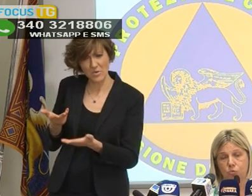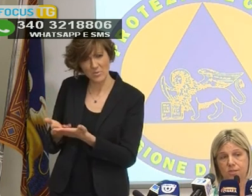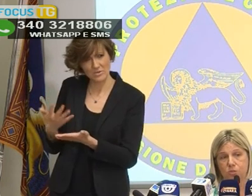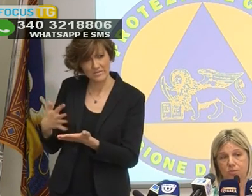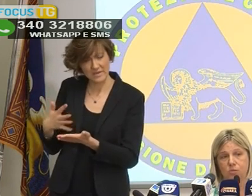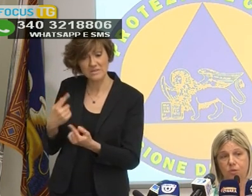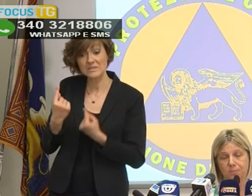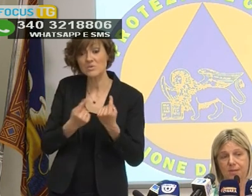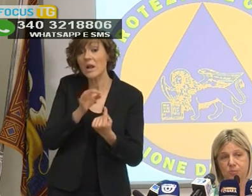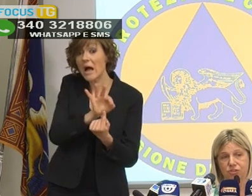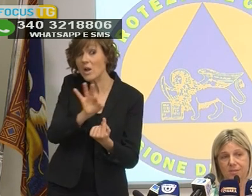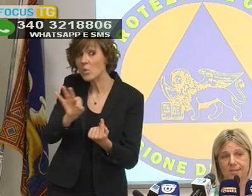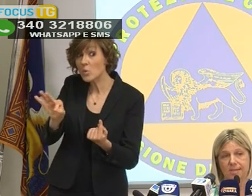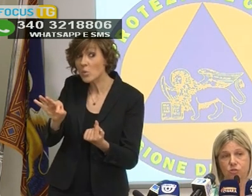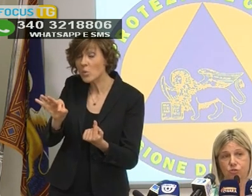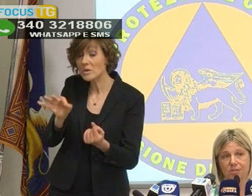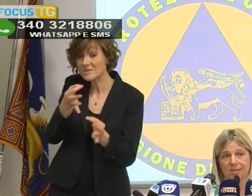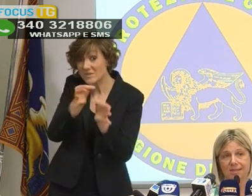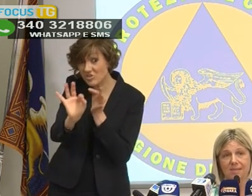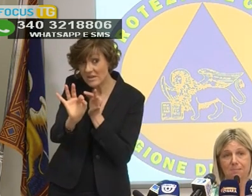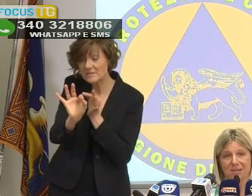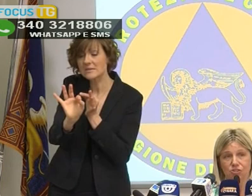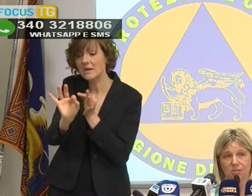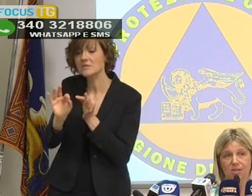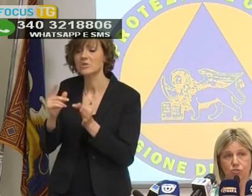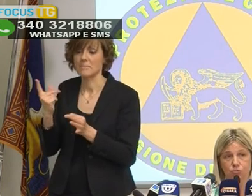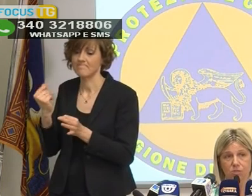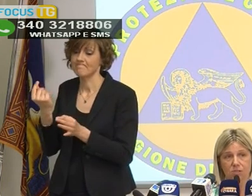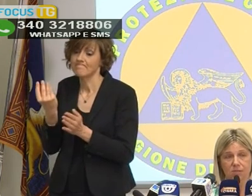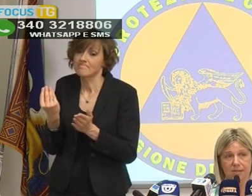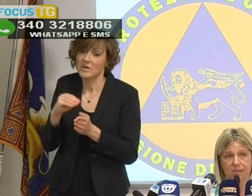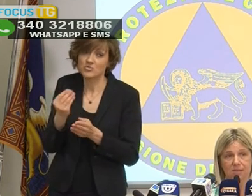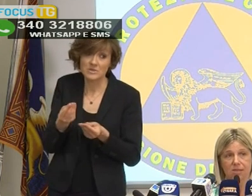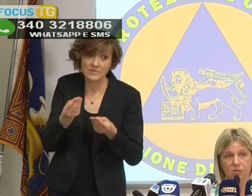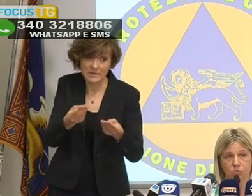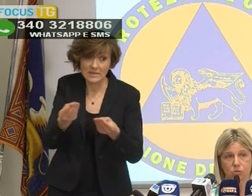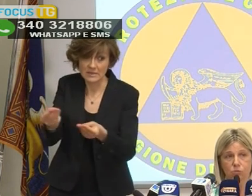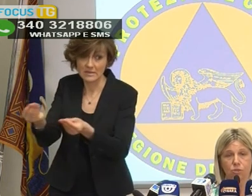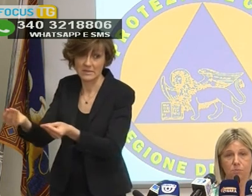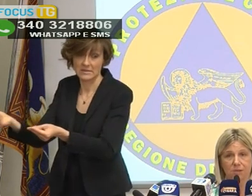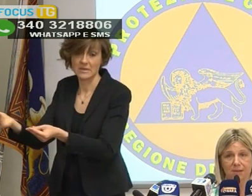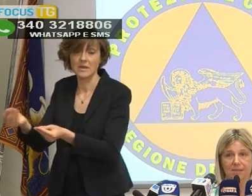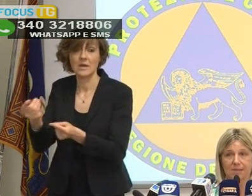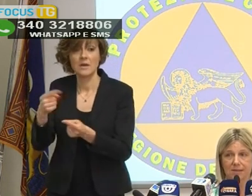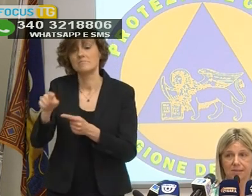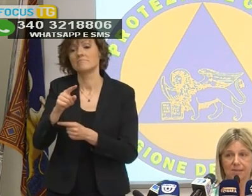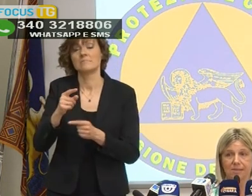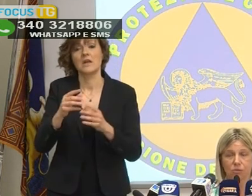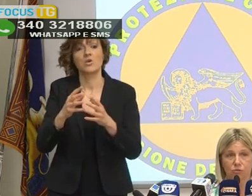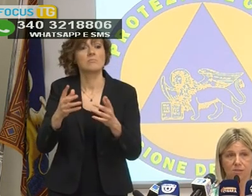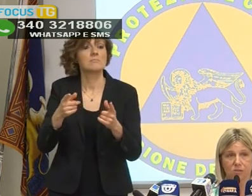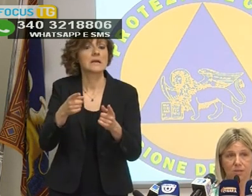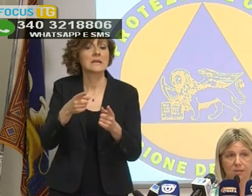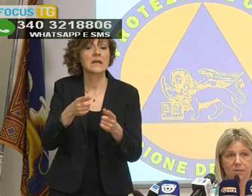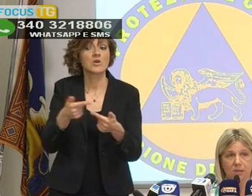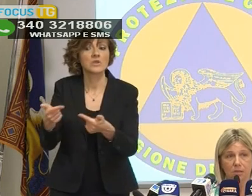in alcune situazioni per la specialistica sono stati dati dei budget aggiuntivi a degli erogatori privati, accreditati